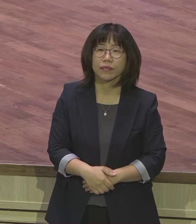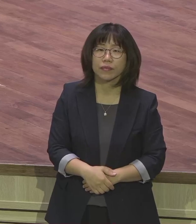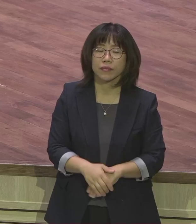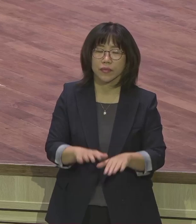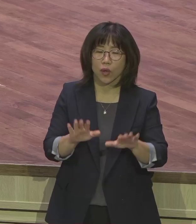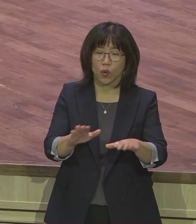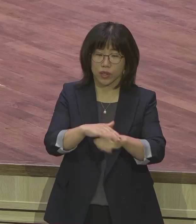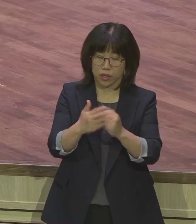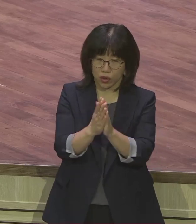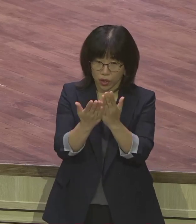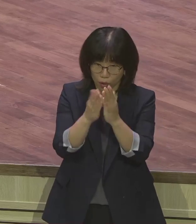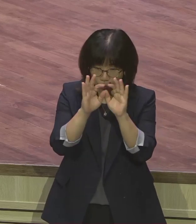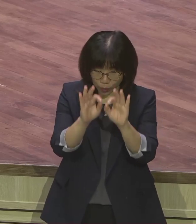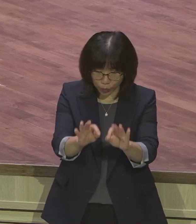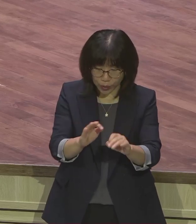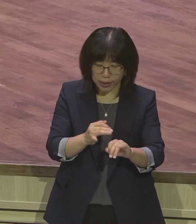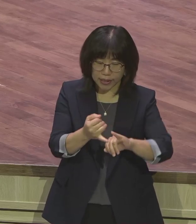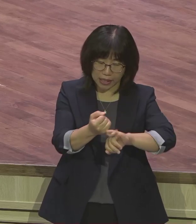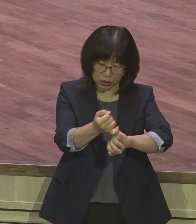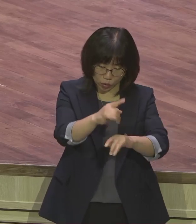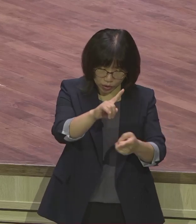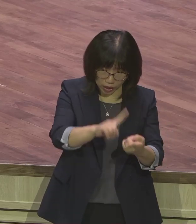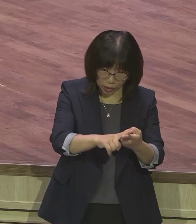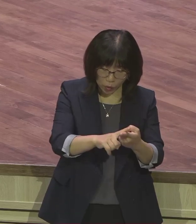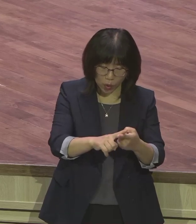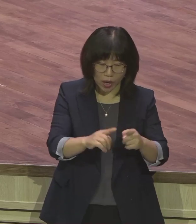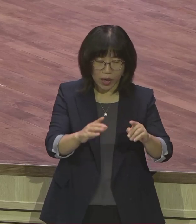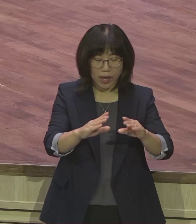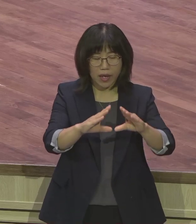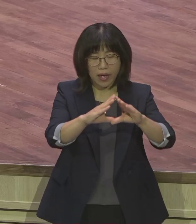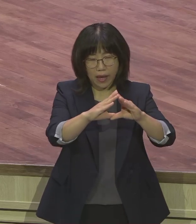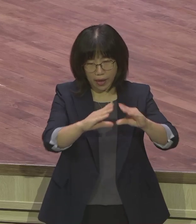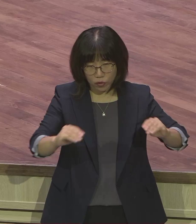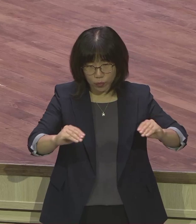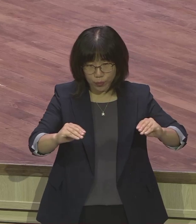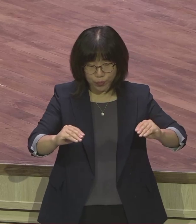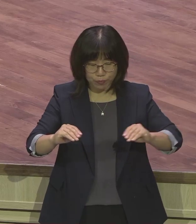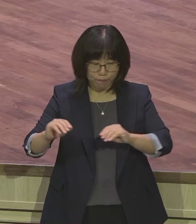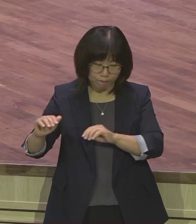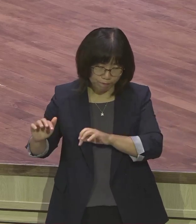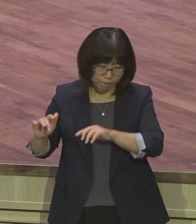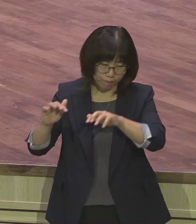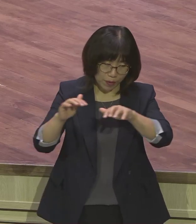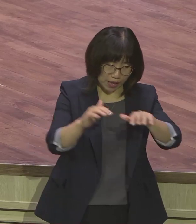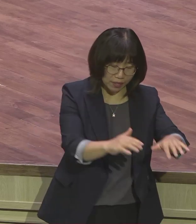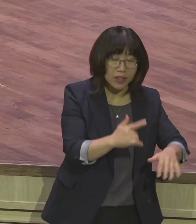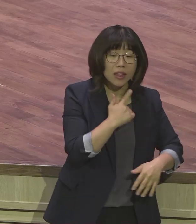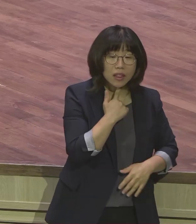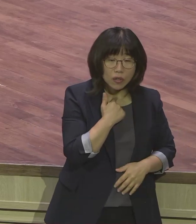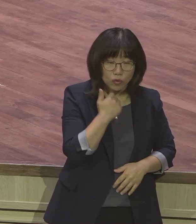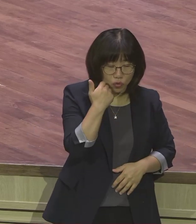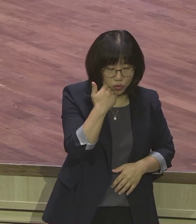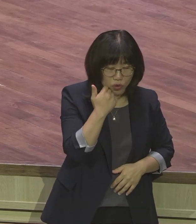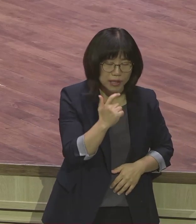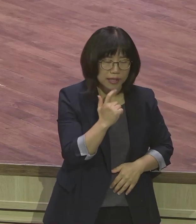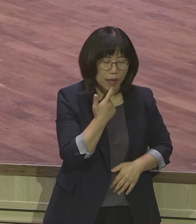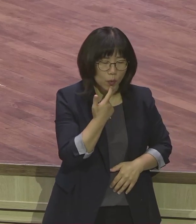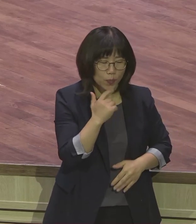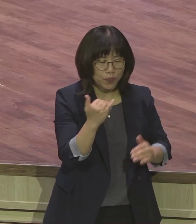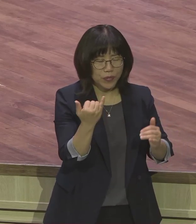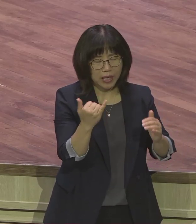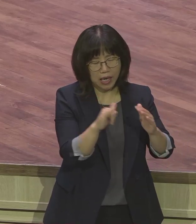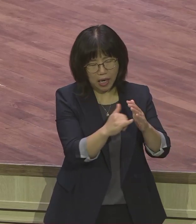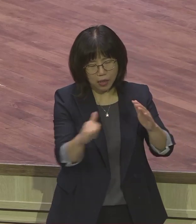본문 말씀에 하나님께서 약속하신 대로 애급 땅에 내려간 야급 일가를 완벽하게 보호하시고